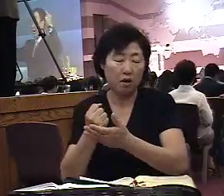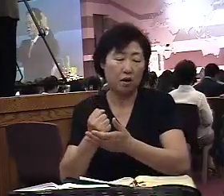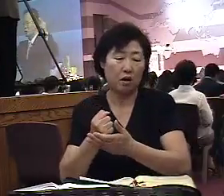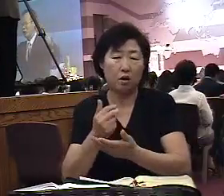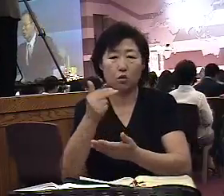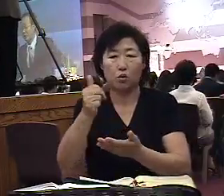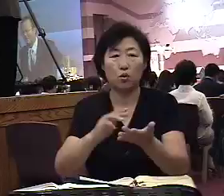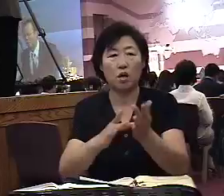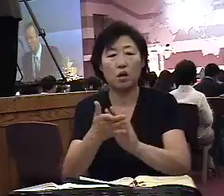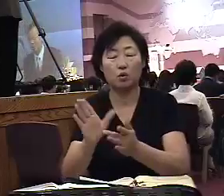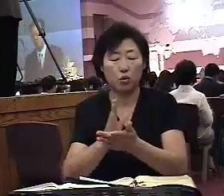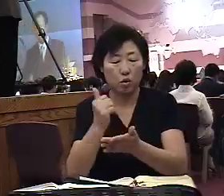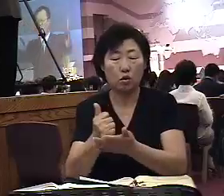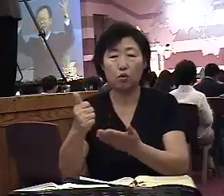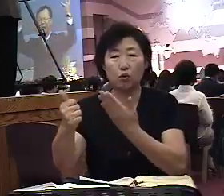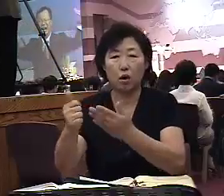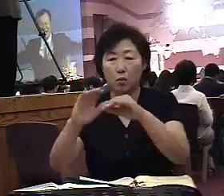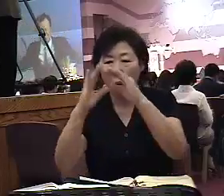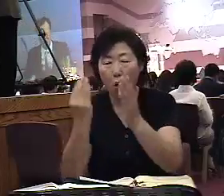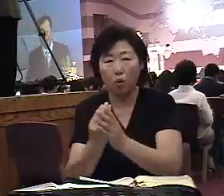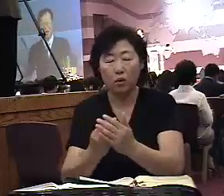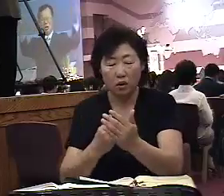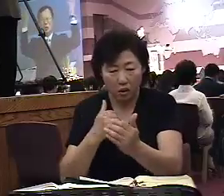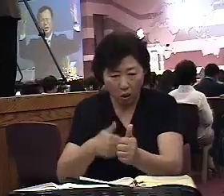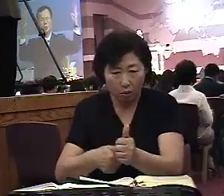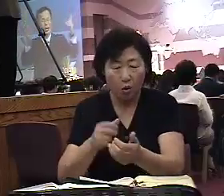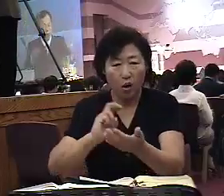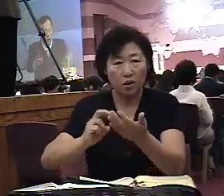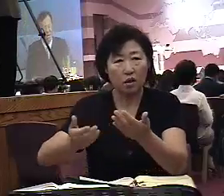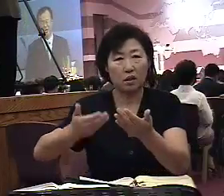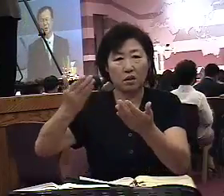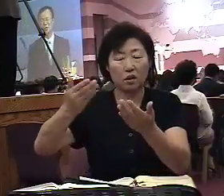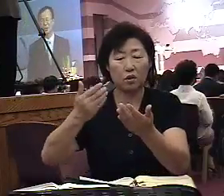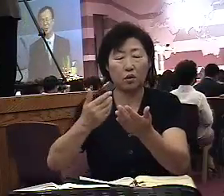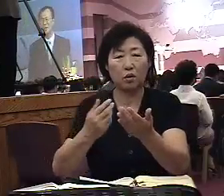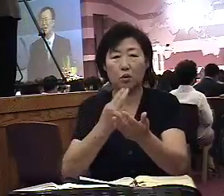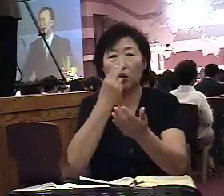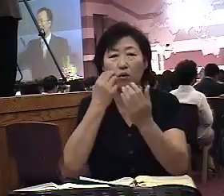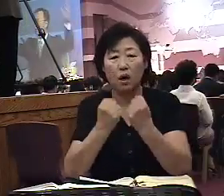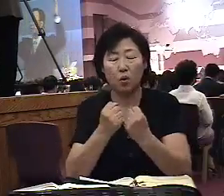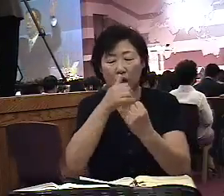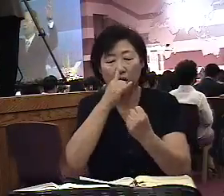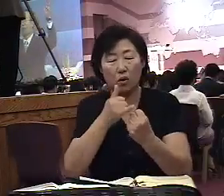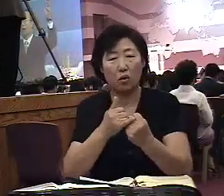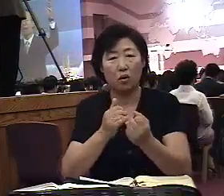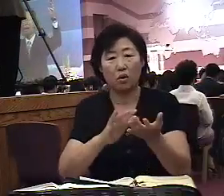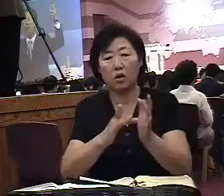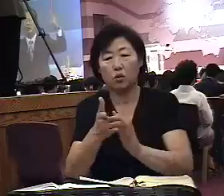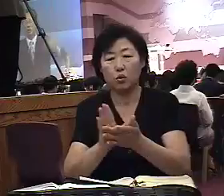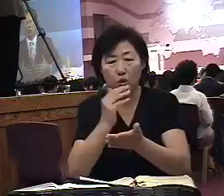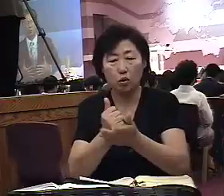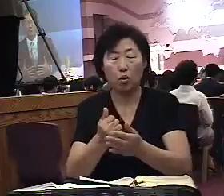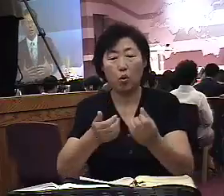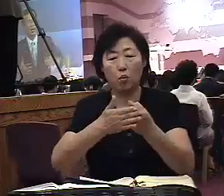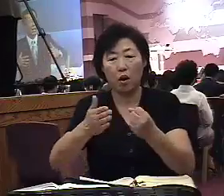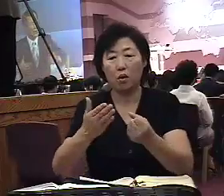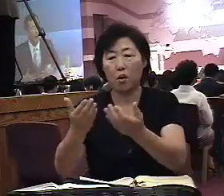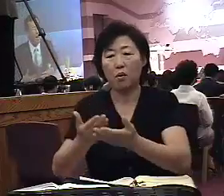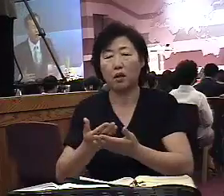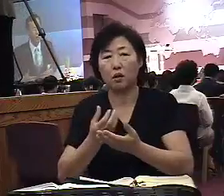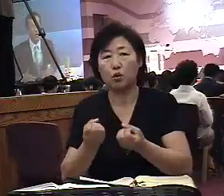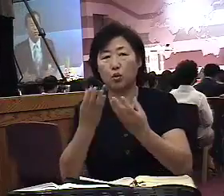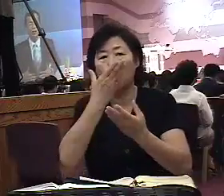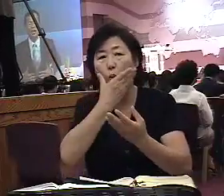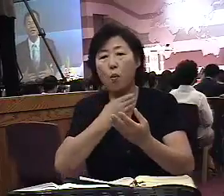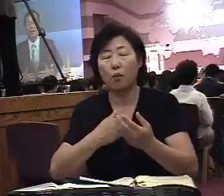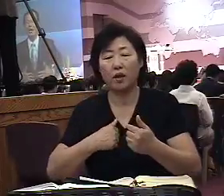주 예수 그리스도께 모든 경배와 찬양을 드리기 위해 존재하는 것이고, 예수 그리스도로 말미암아 받은 축복을